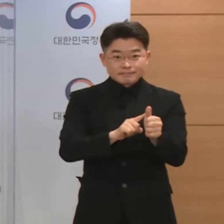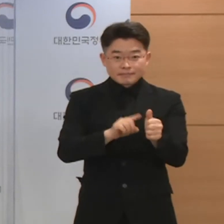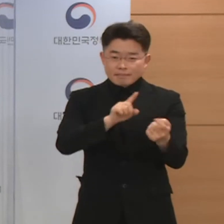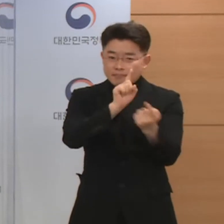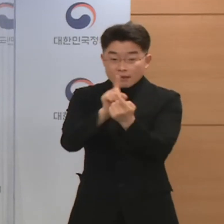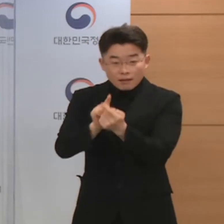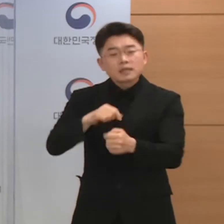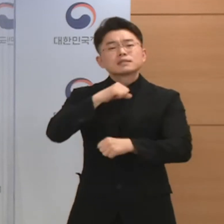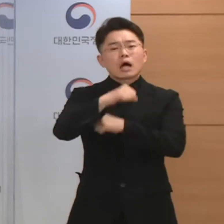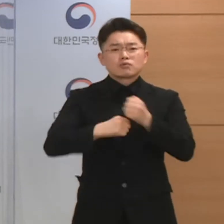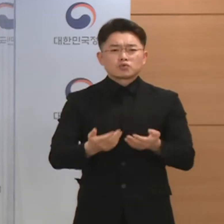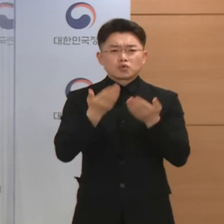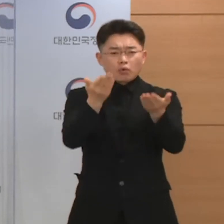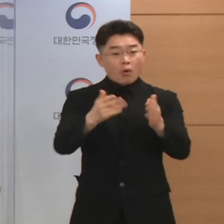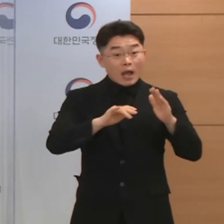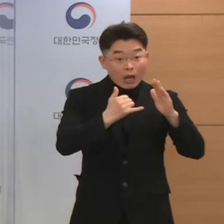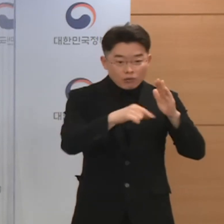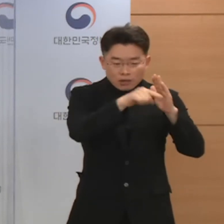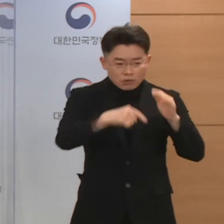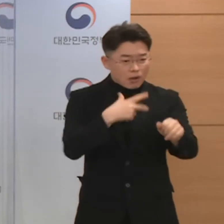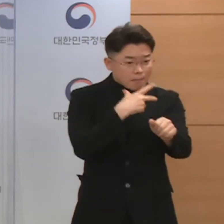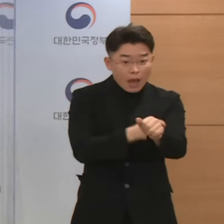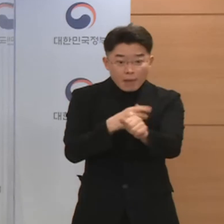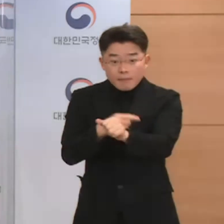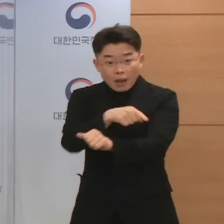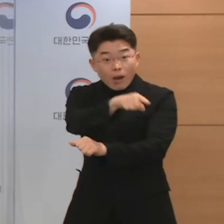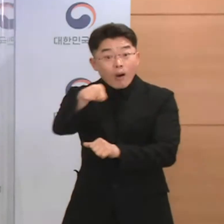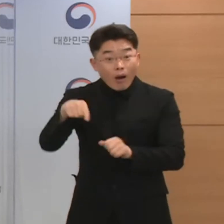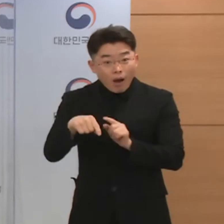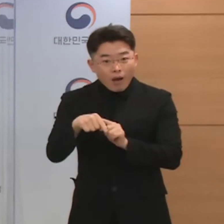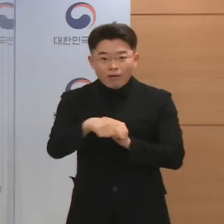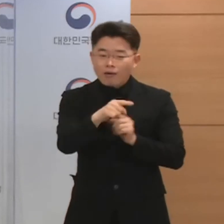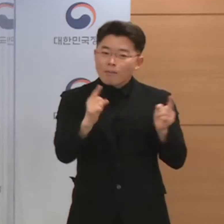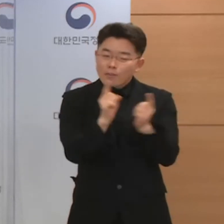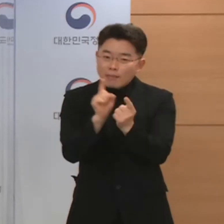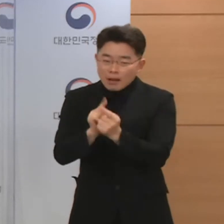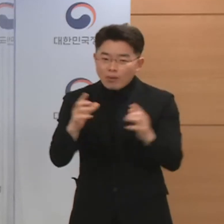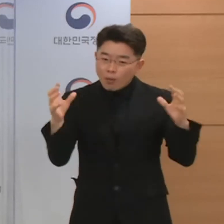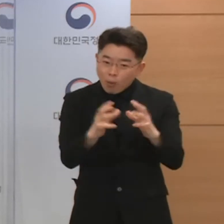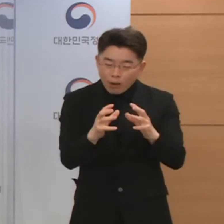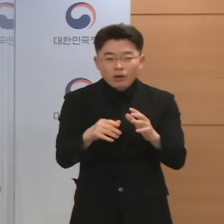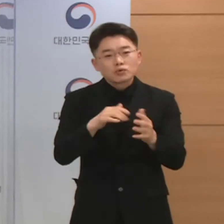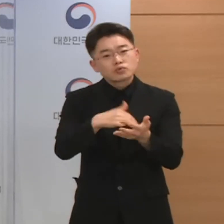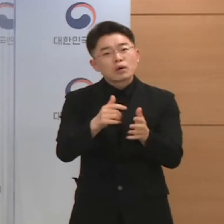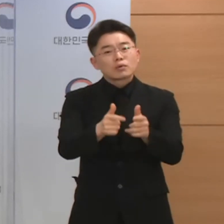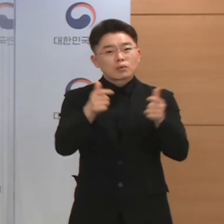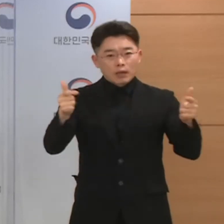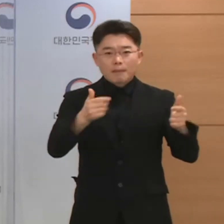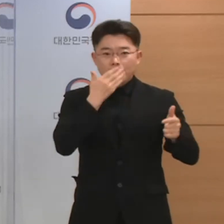제외되므로 가족 내 접종자가 많아질수록 모일 수 있는 인원은 늘어나게 됩니다.